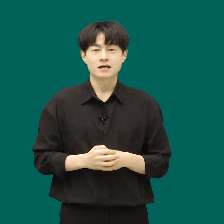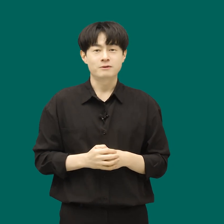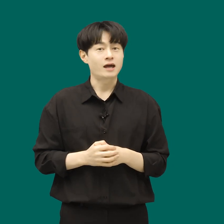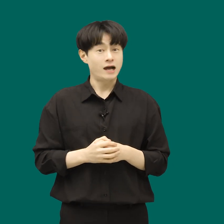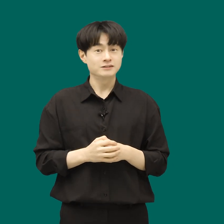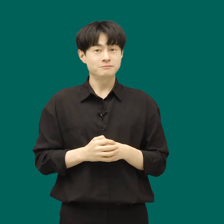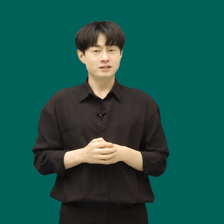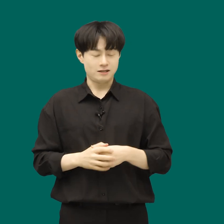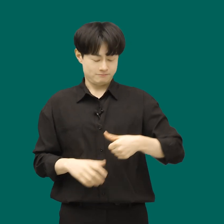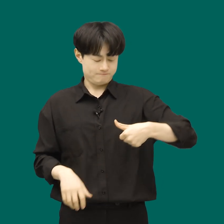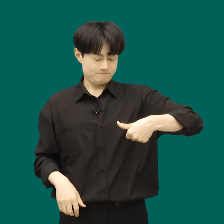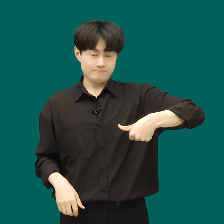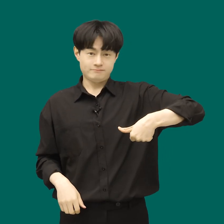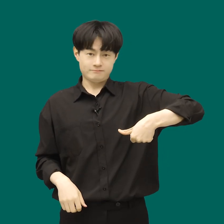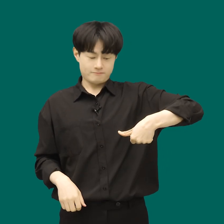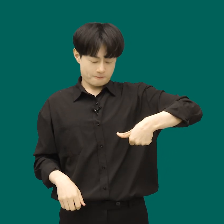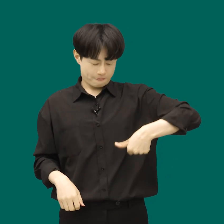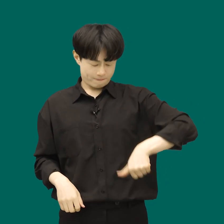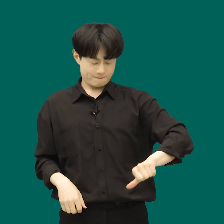다음에 아들입니다.